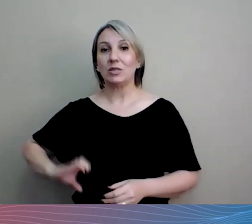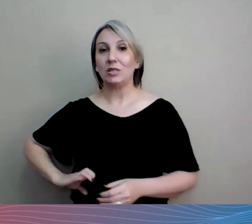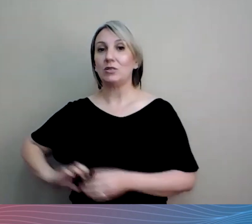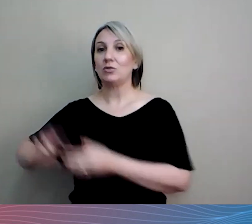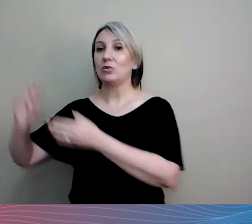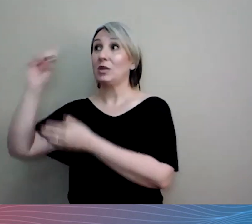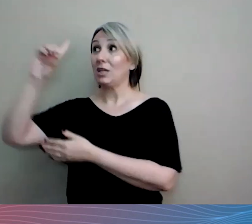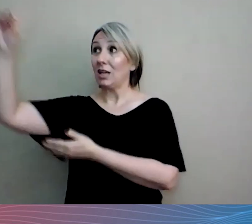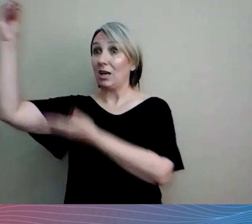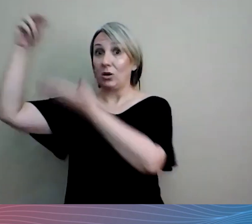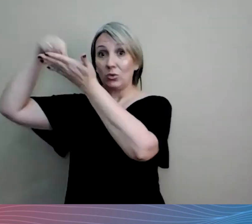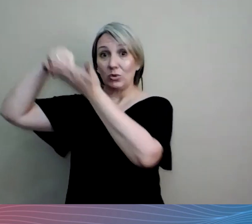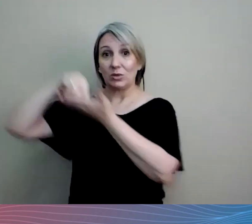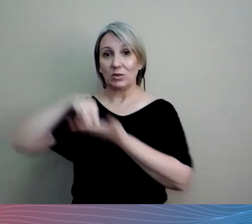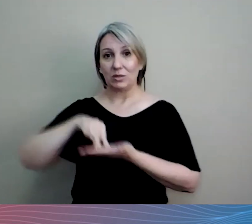versículo 27.